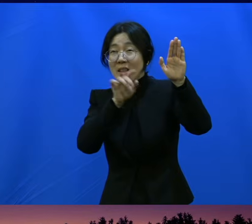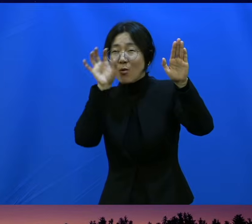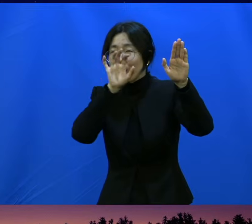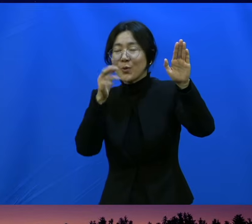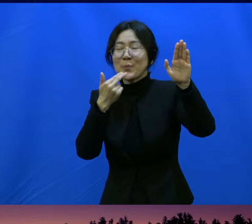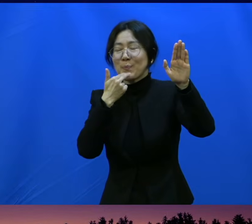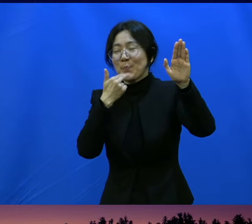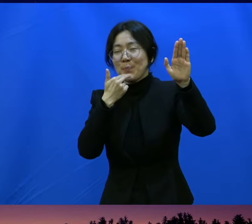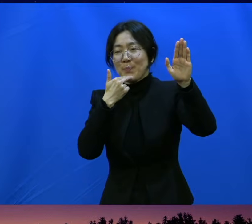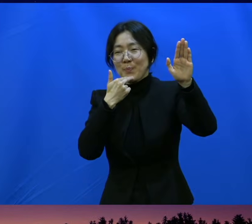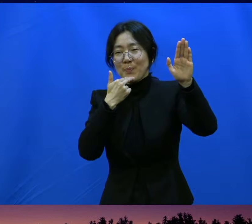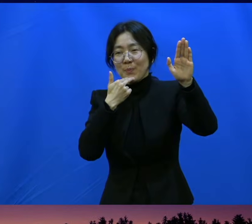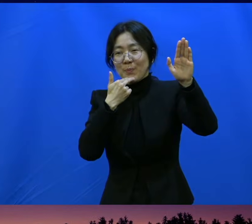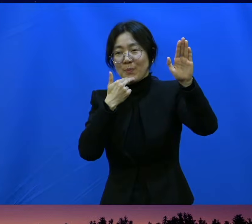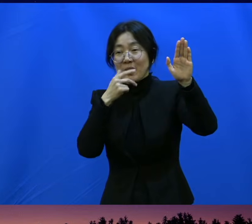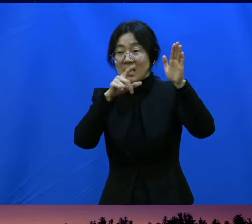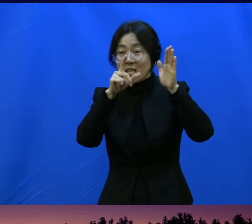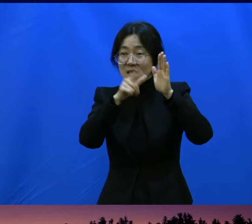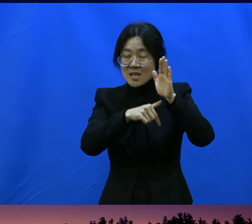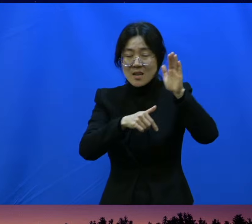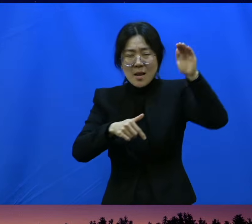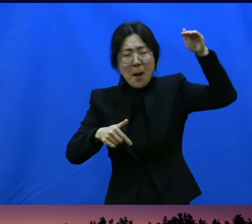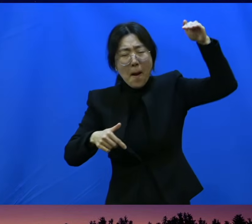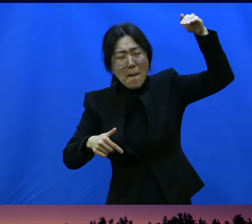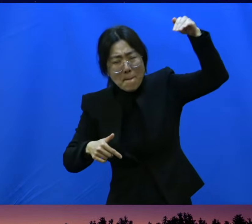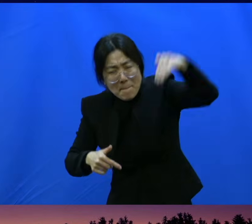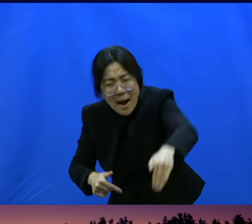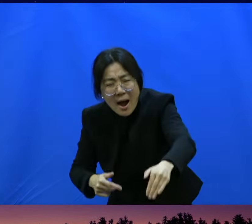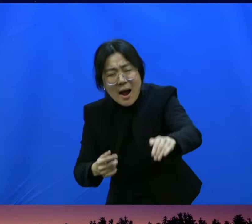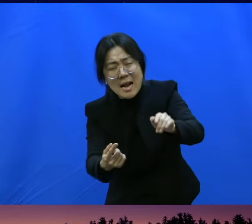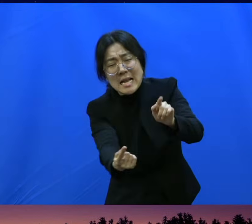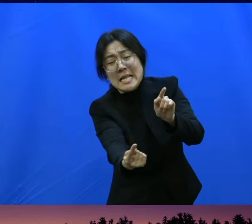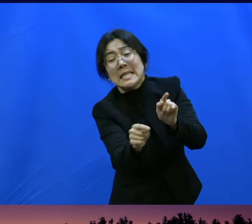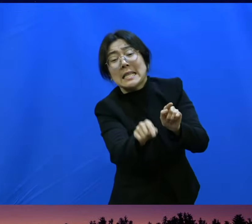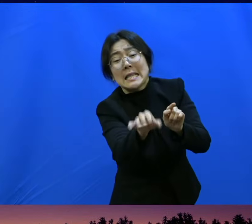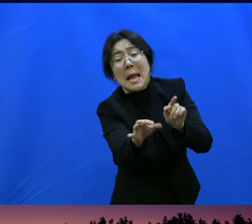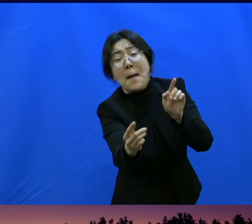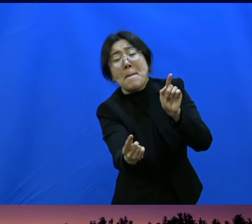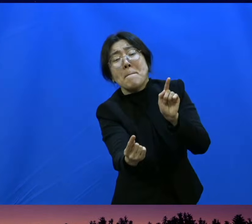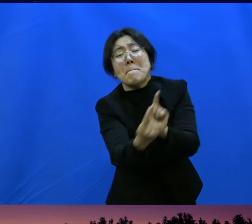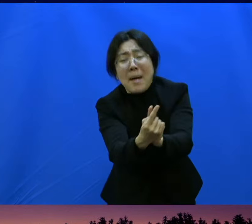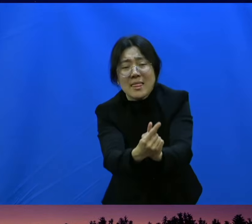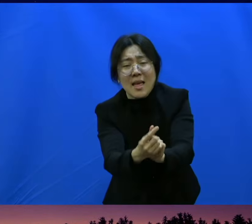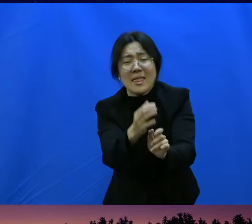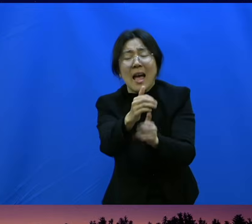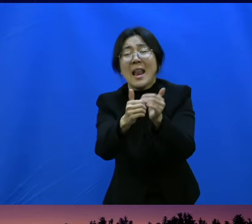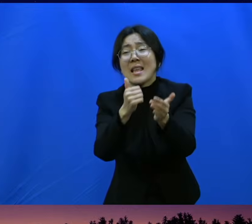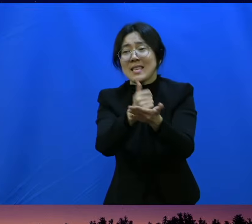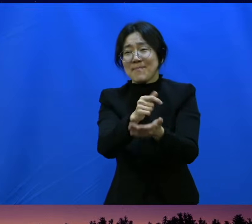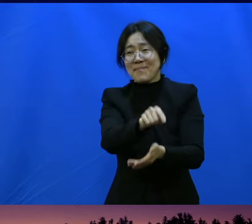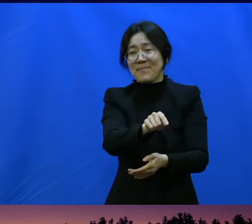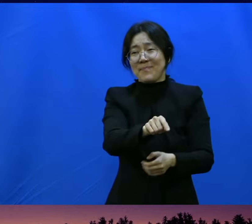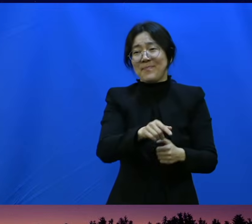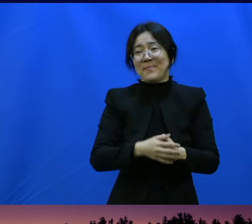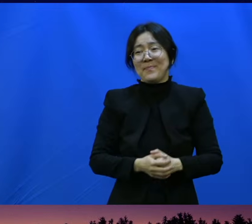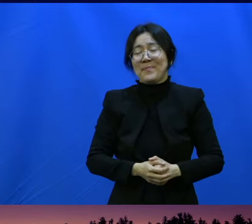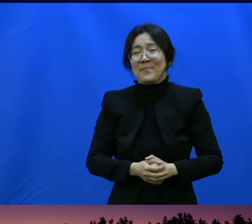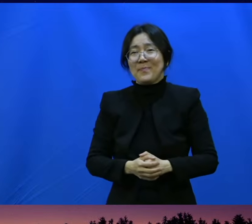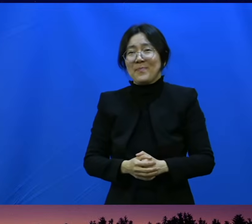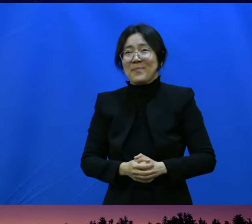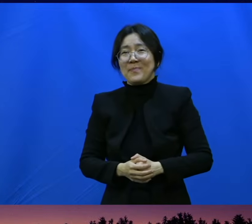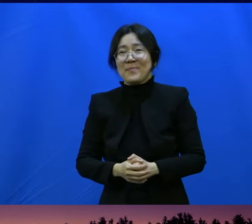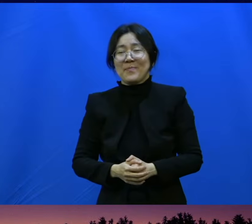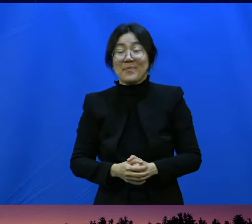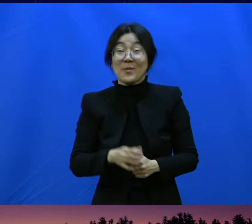오르막길에서 만난 하나님과 다른 하나님이에요. 내리막길에서 만난 하나님. 그래서 하나님은 종종 우리의 인생에 곳곳에 비경을